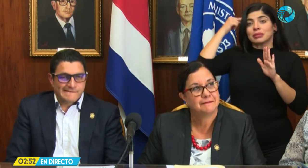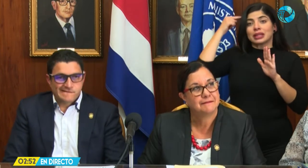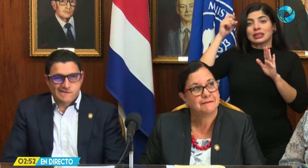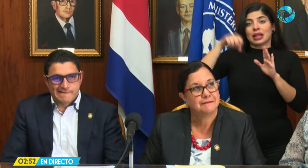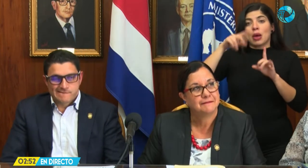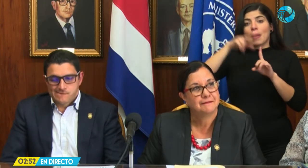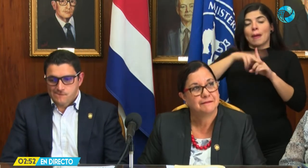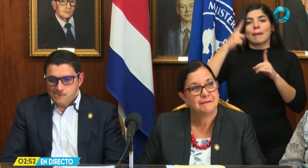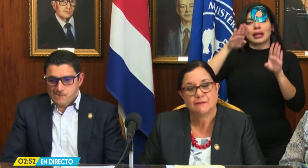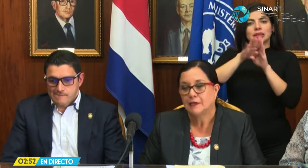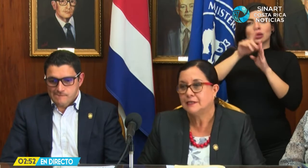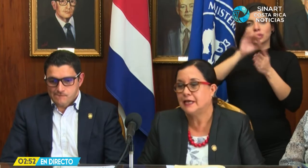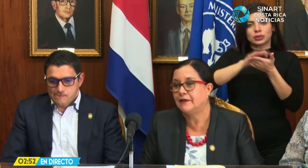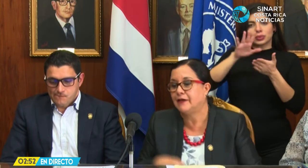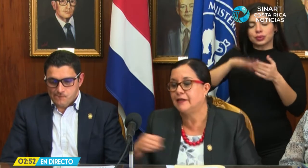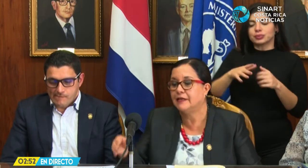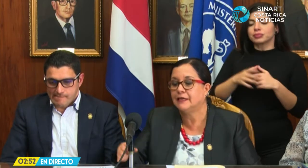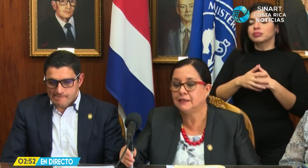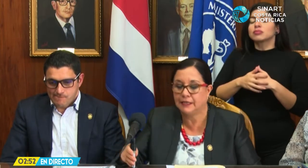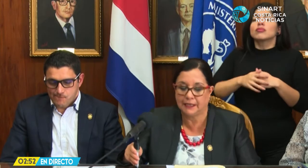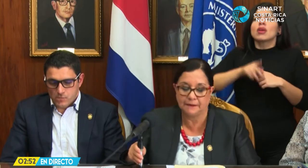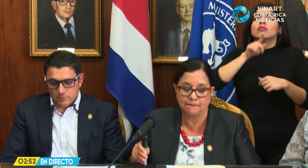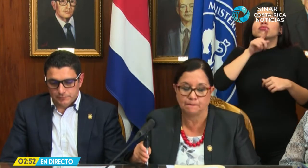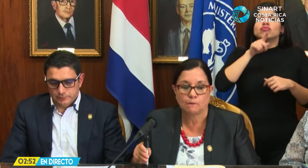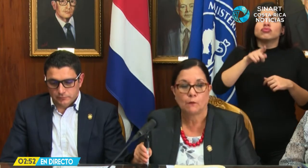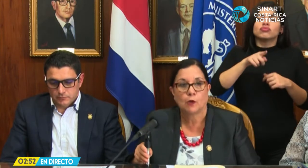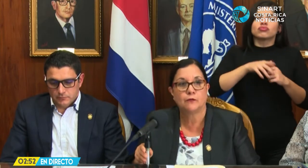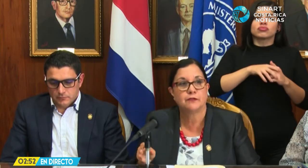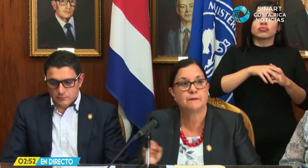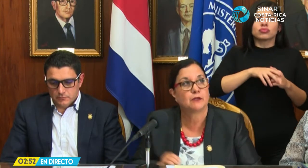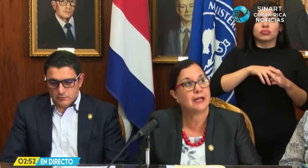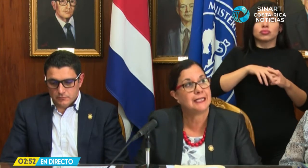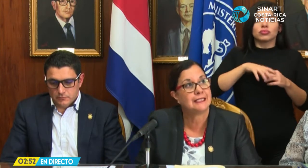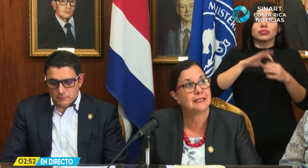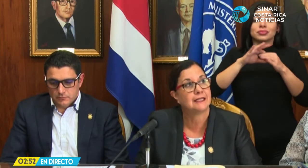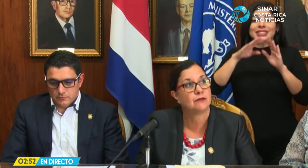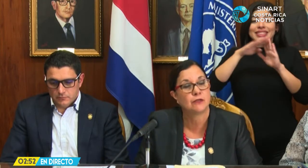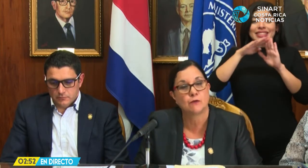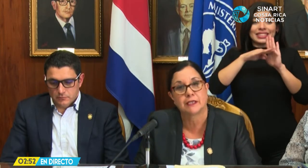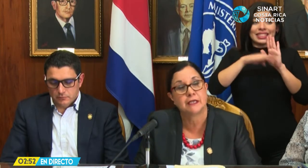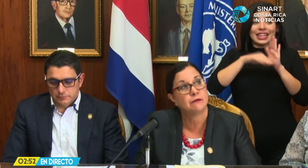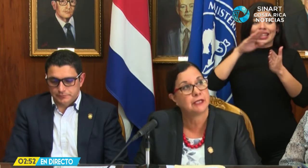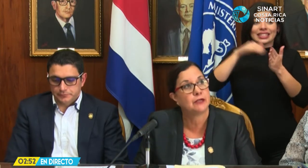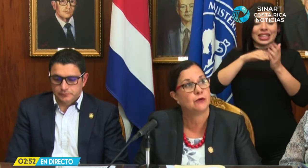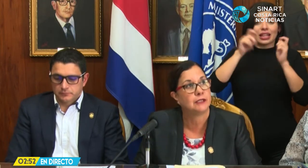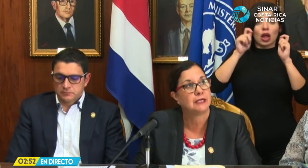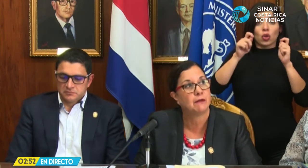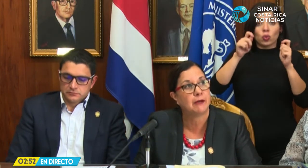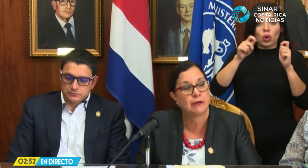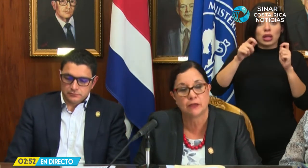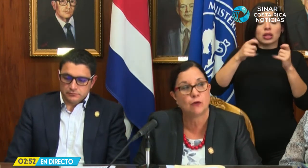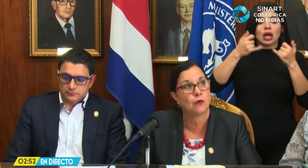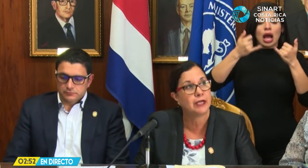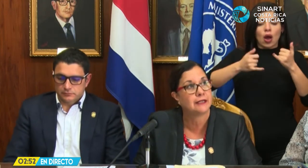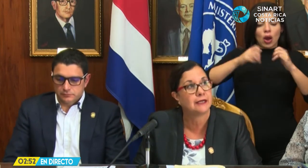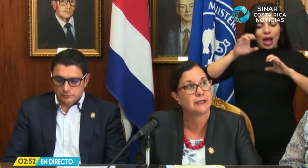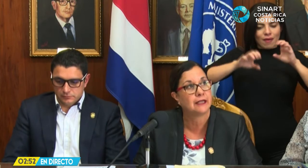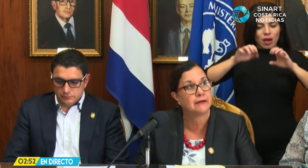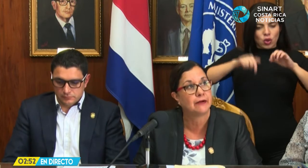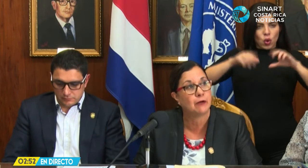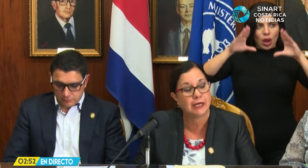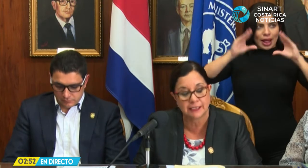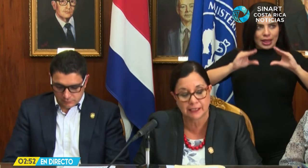cerrar un centro educativo. Sí, en realidad, con respecto a la lista de centros educativos, Sergio, estamos valorándolo hoy en la